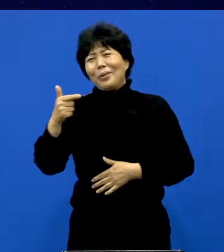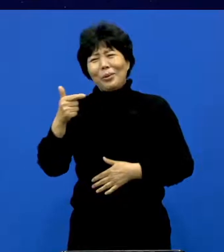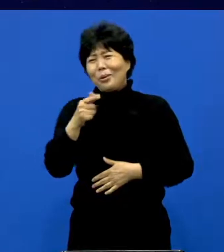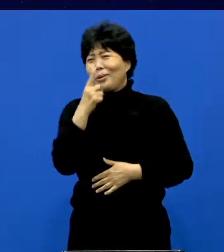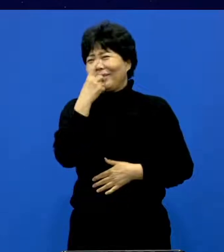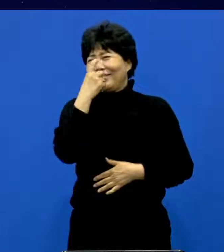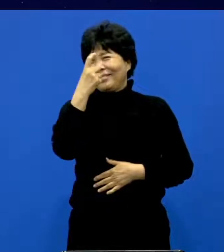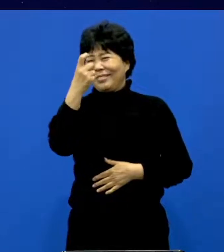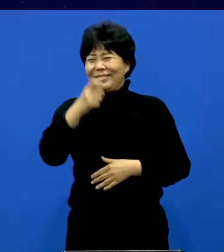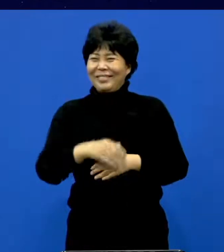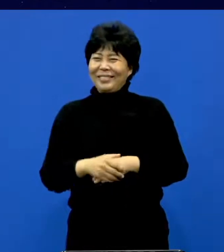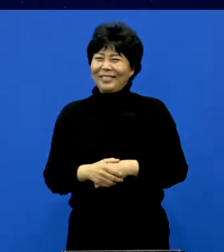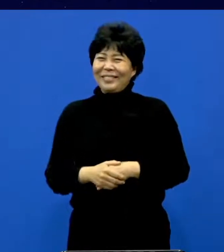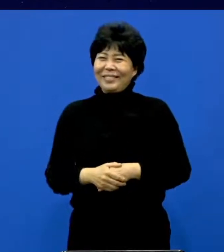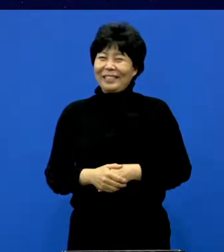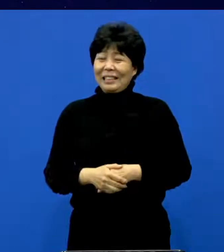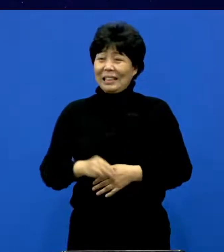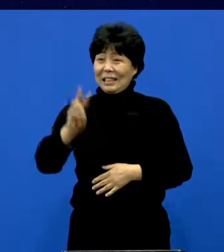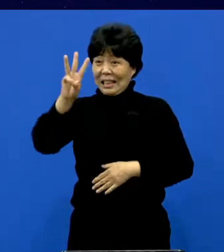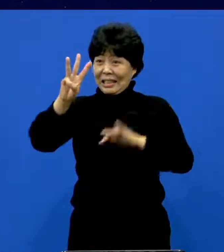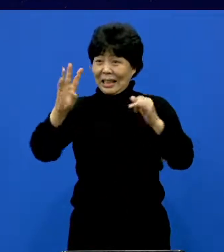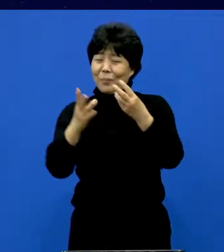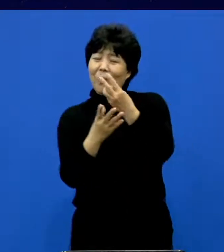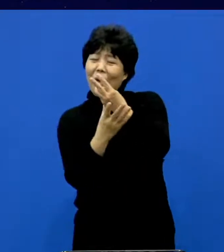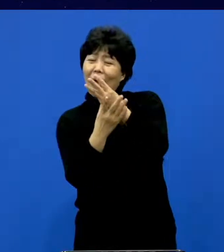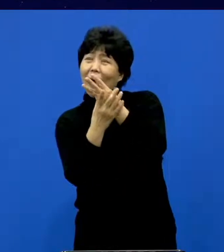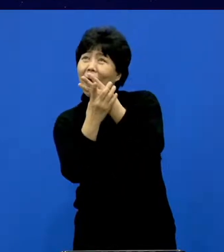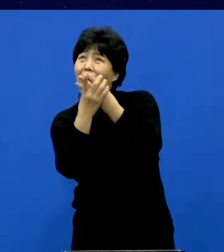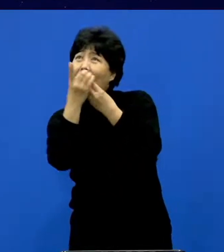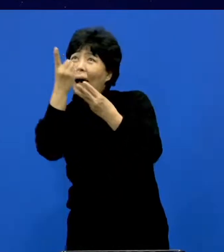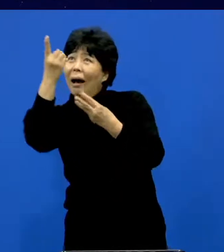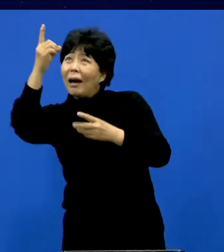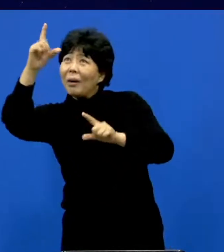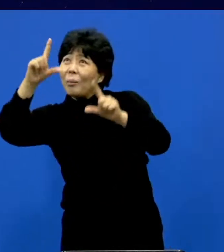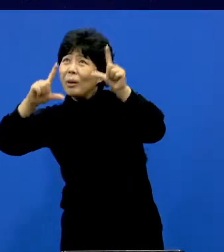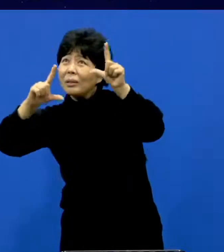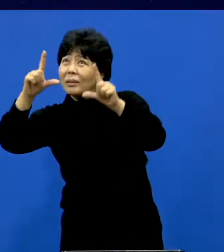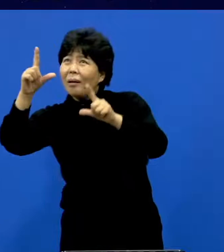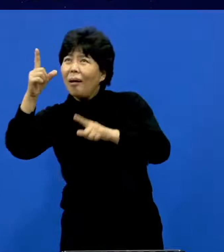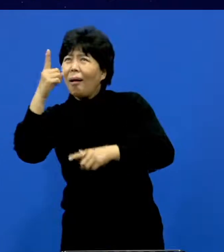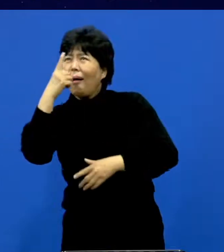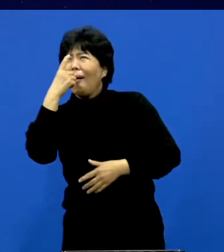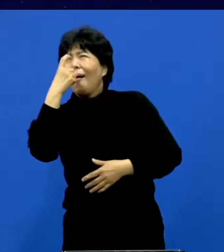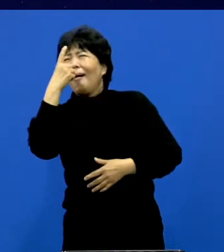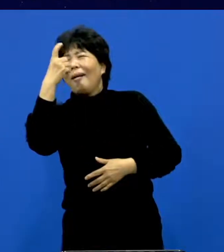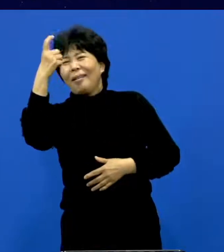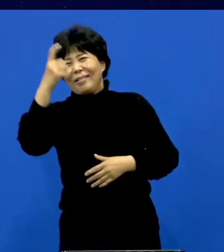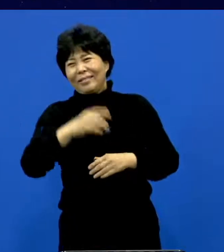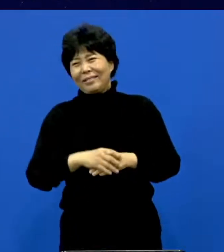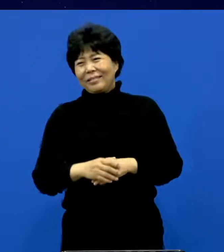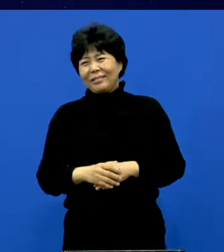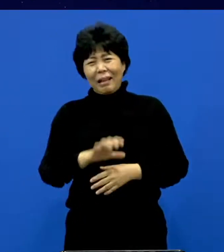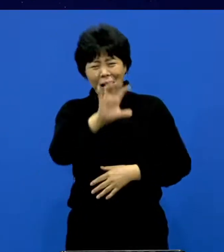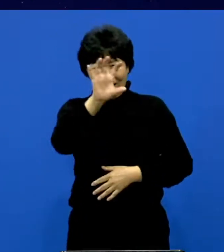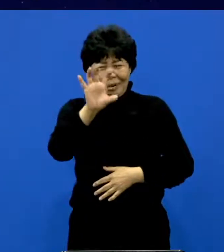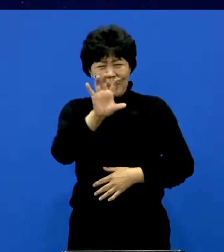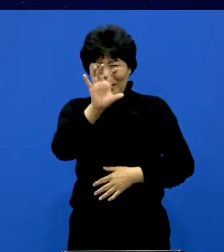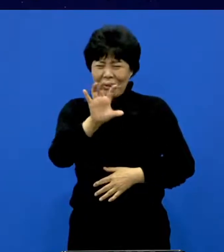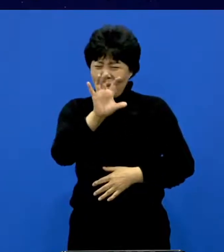근데 그게 하나됨이죠. 이게 하나됨을 딱 보여주는 겁니다. 세 분이 하나가 되는 거예요. 그리고 얼마나 많이 연습했겠어요,